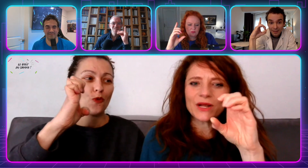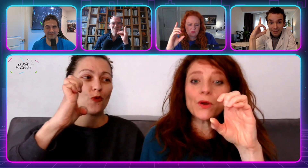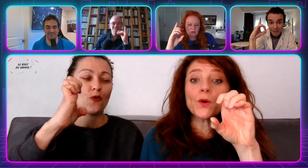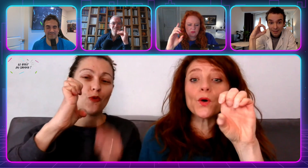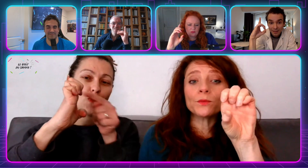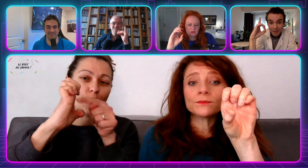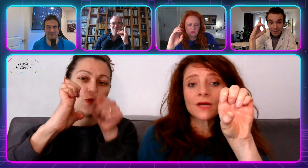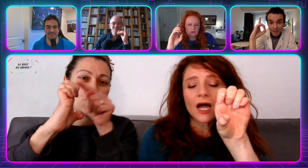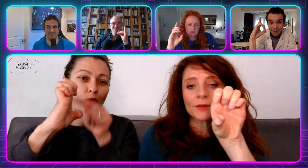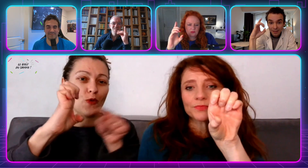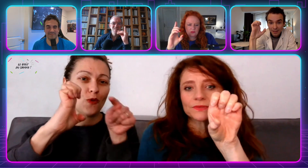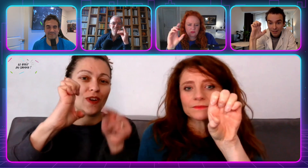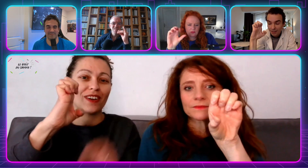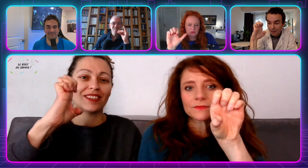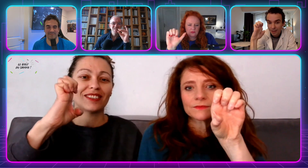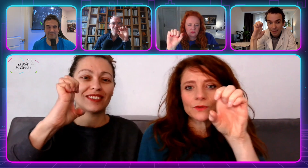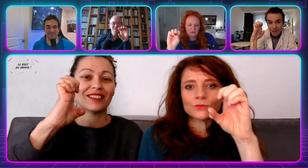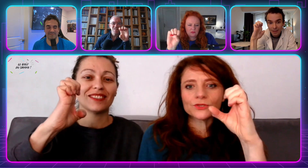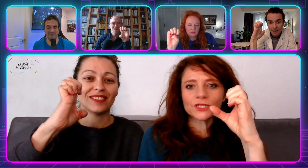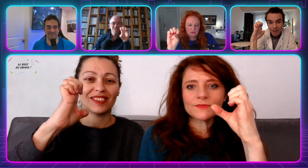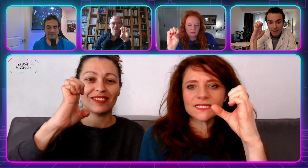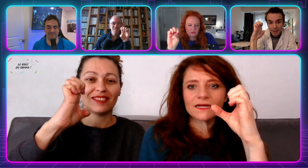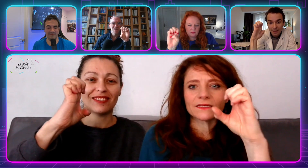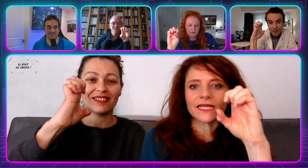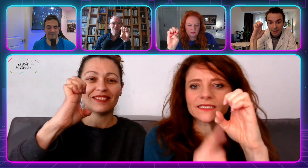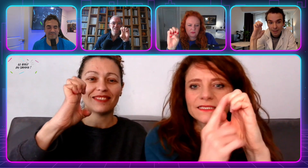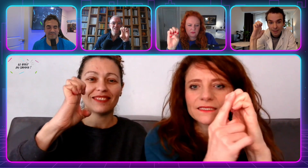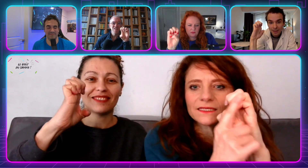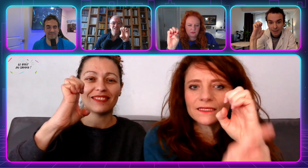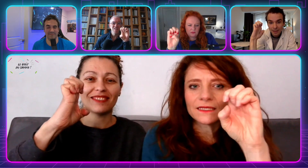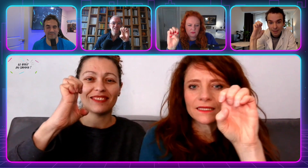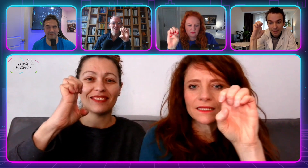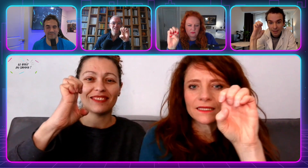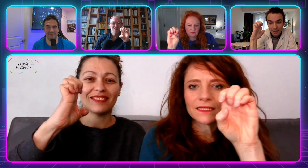Le E, hop, on bouge comme ça. Regardez.